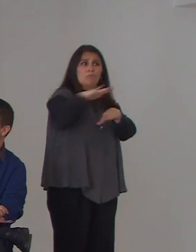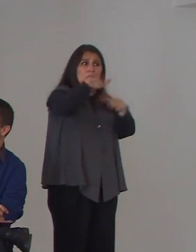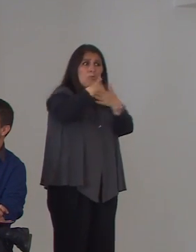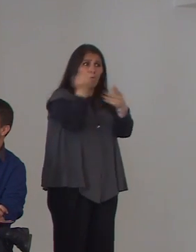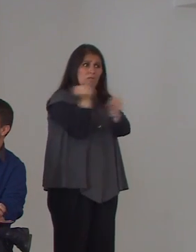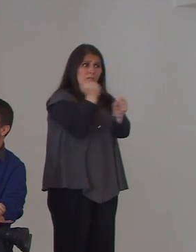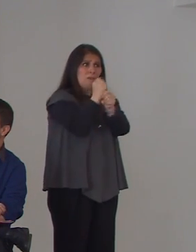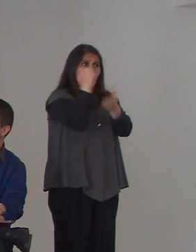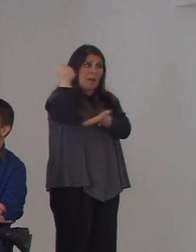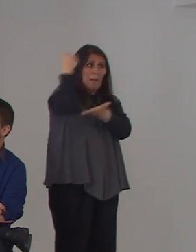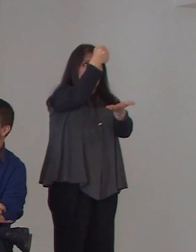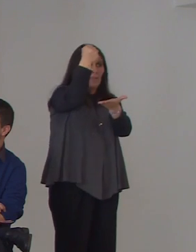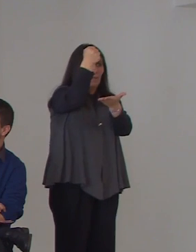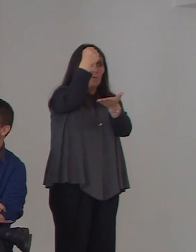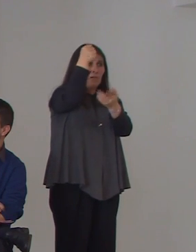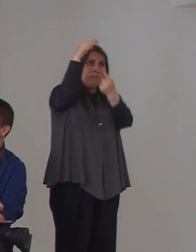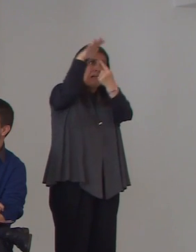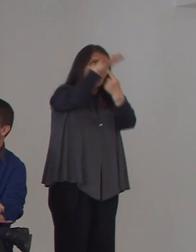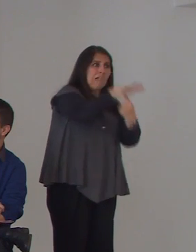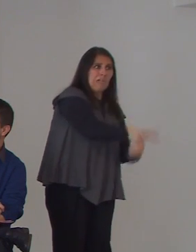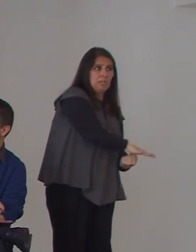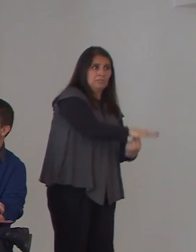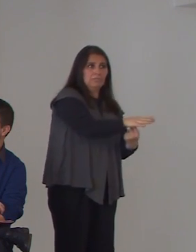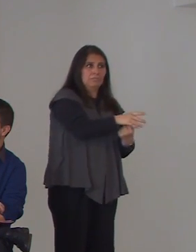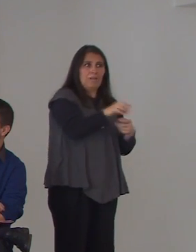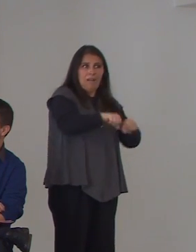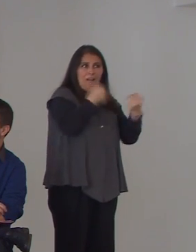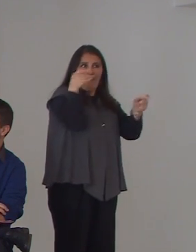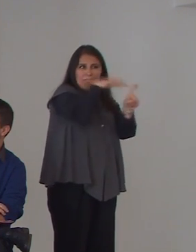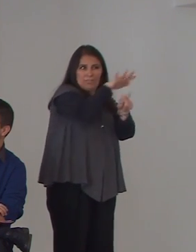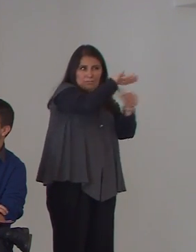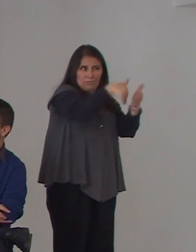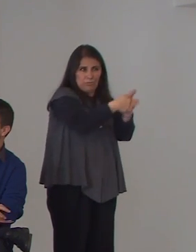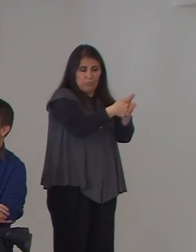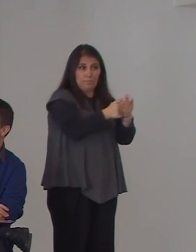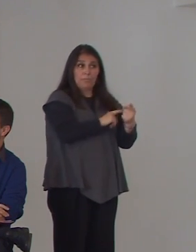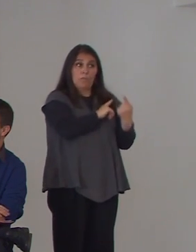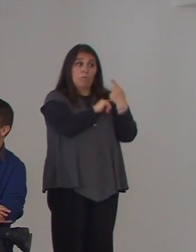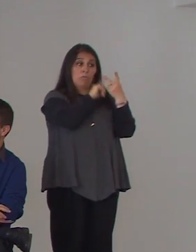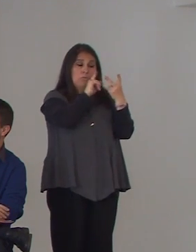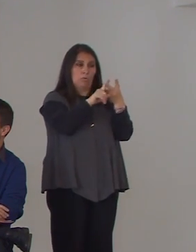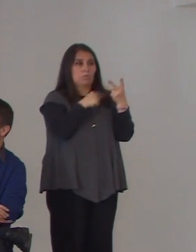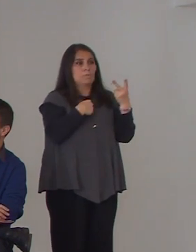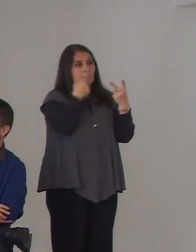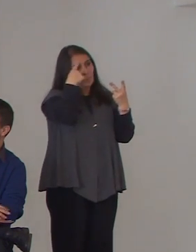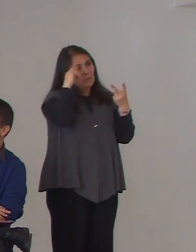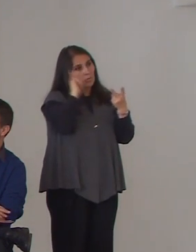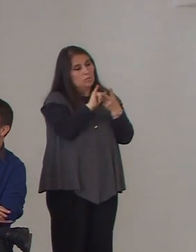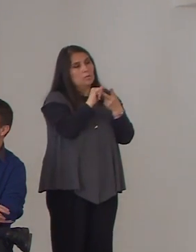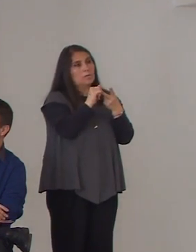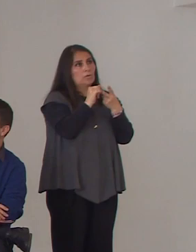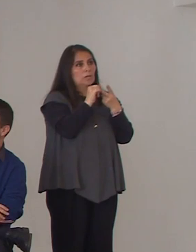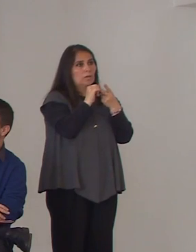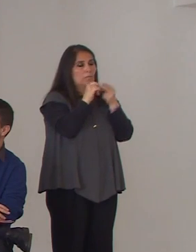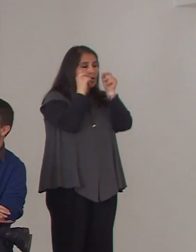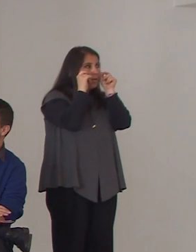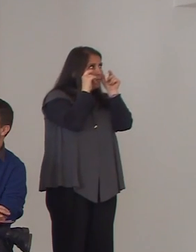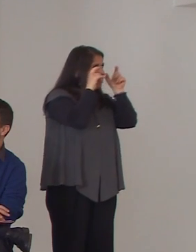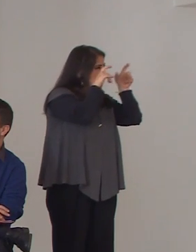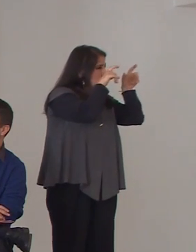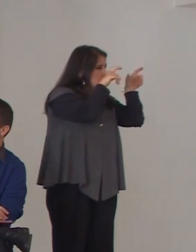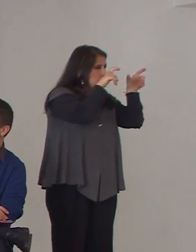nosotros. Yo creo que ese es uno, y lo otro es que abramos los ojos, el corazón para las cosas que se producen aquí en